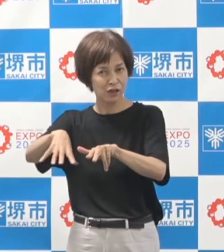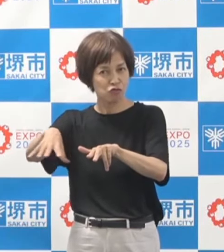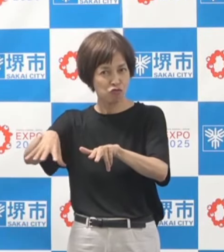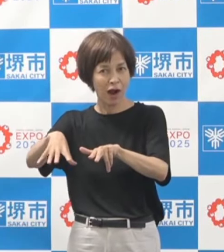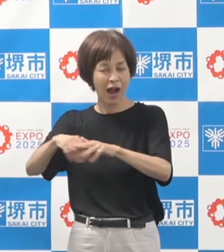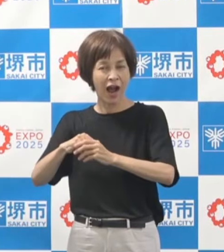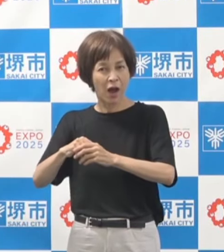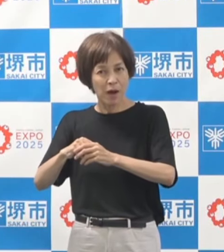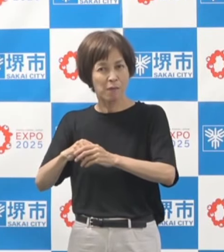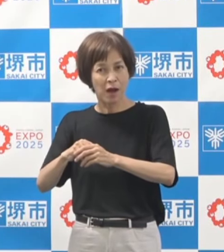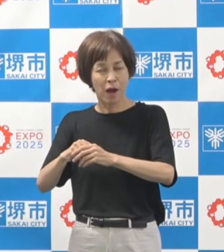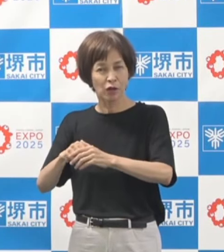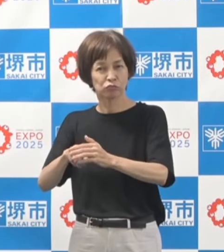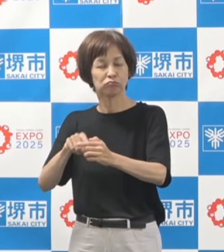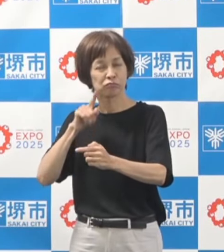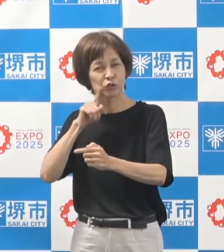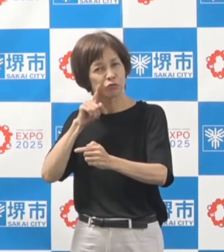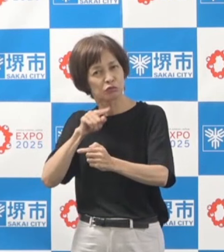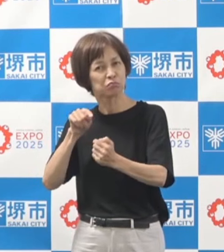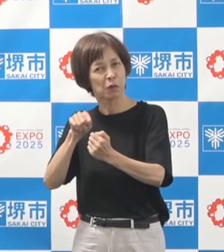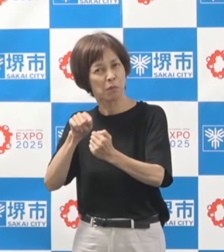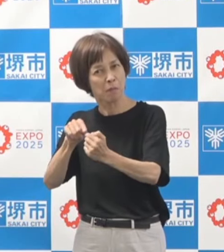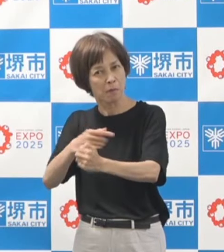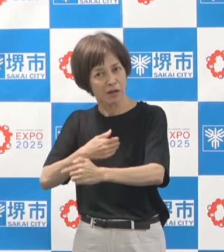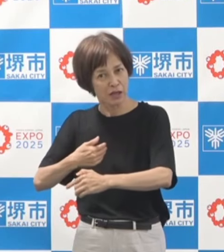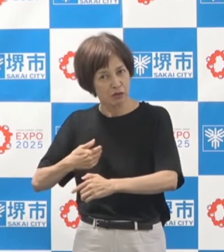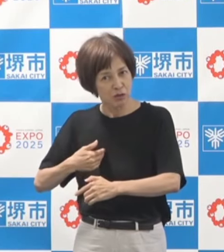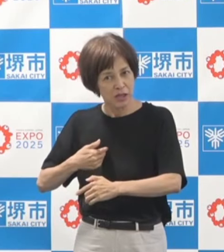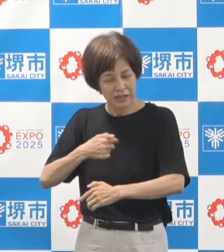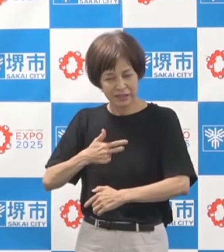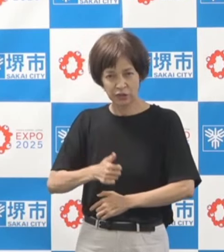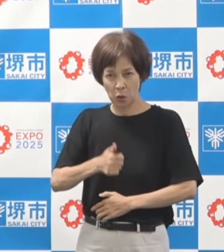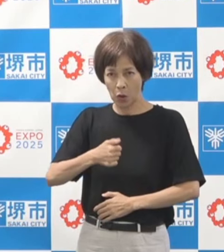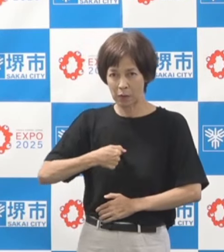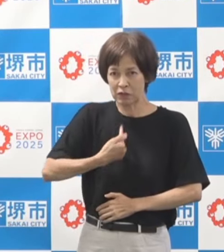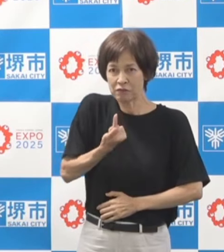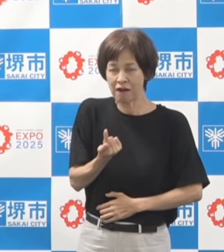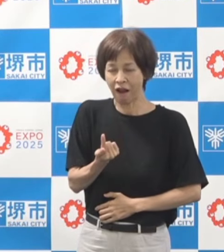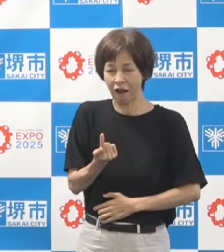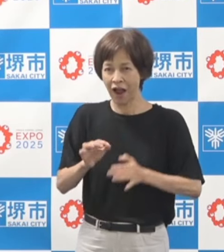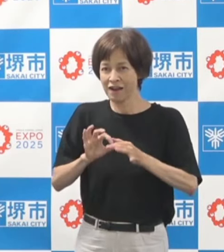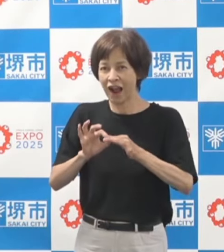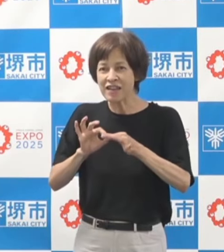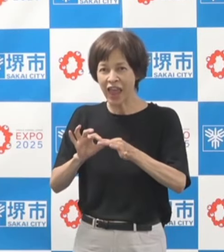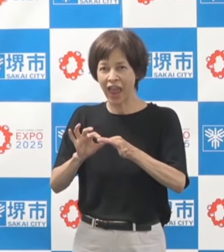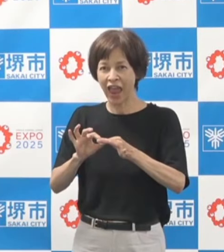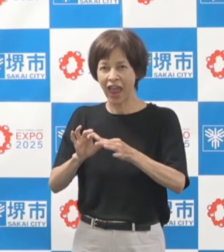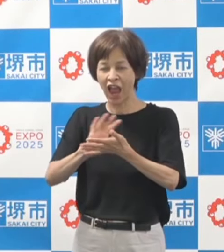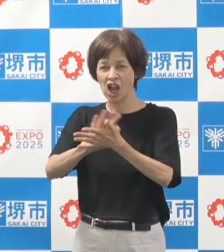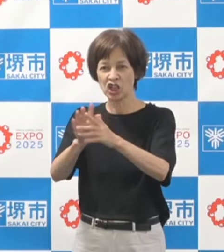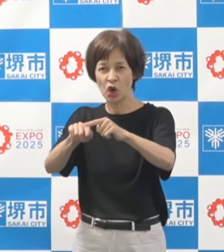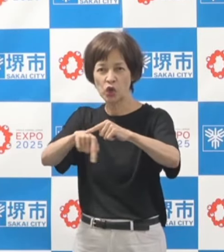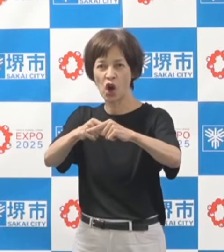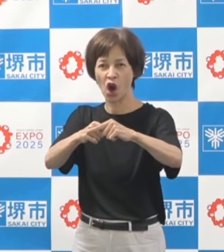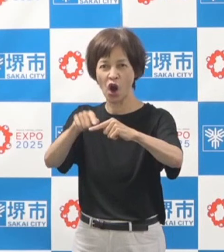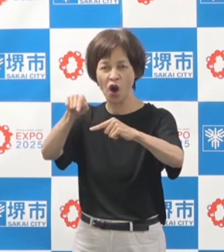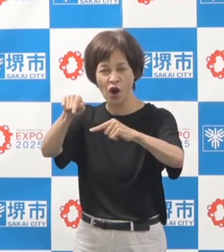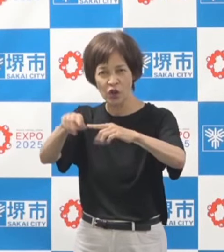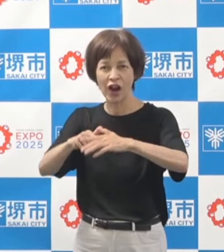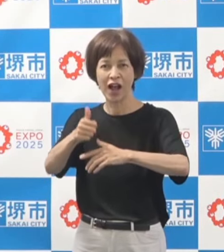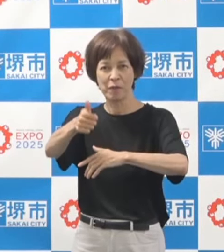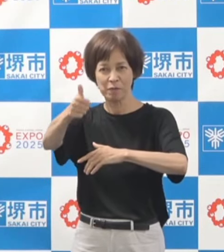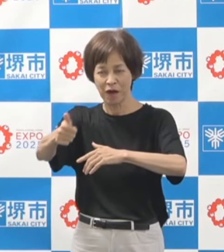筋が通ればトントンといくという意味では、市長自らがですね、関係省庁なり年金機構なりのトップにあって、協力